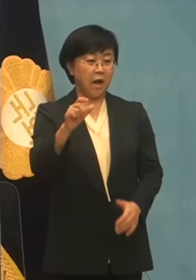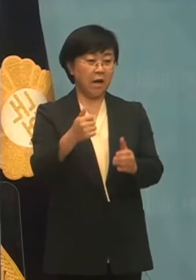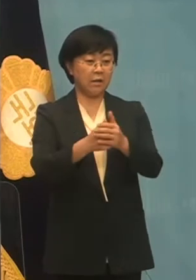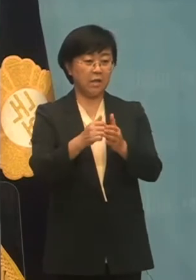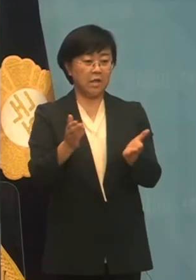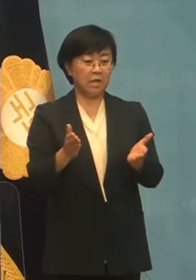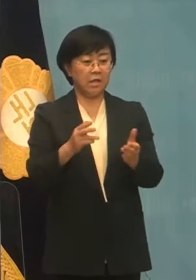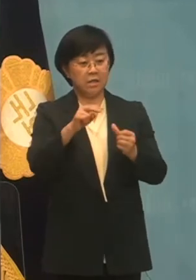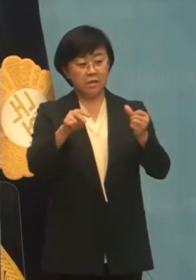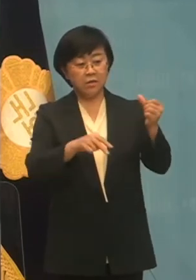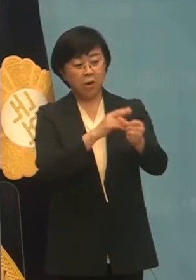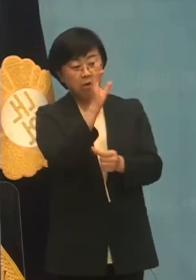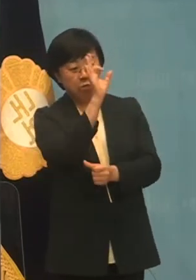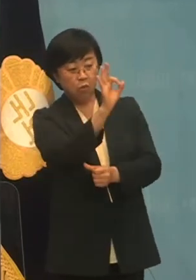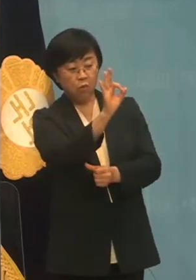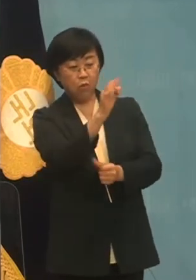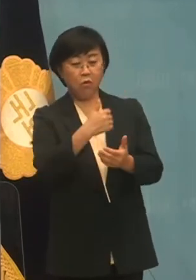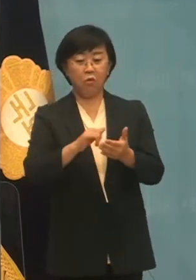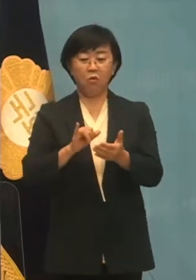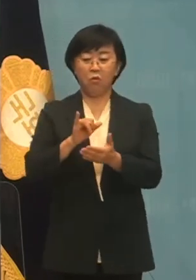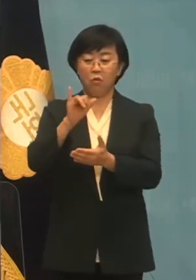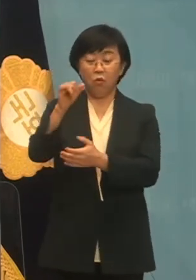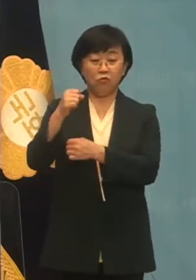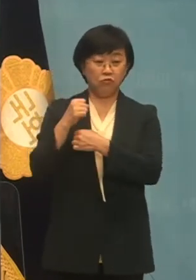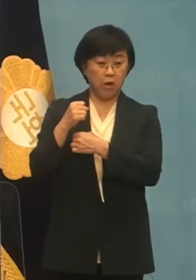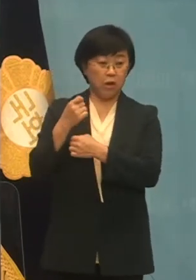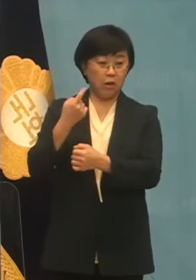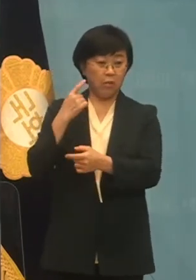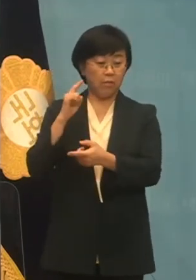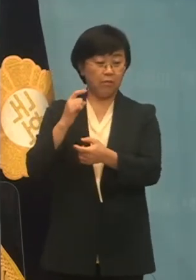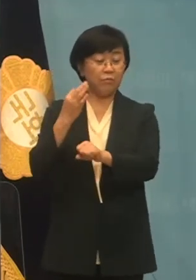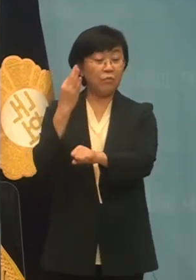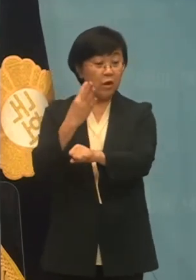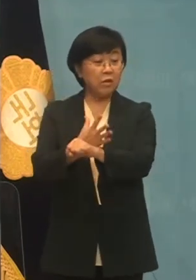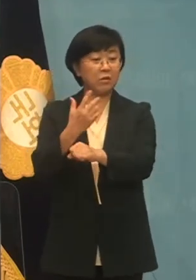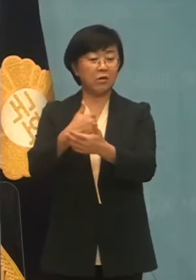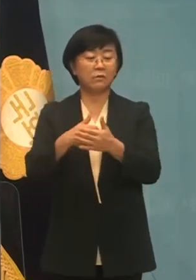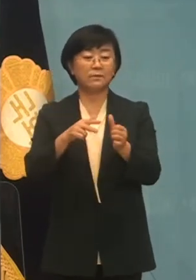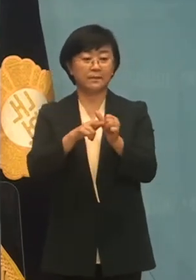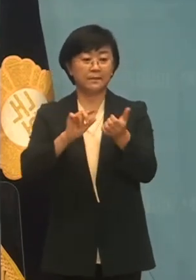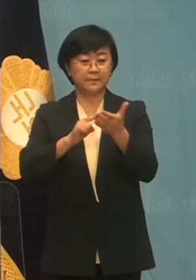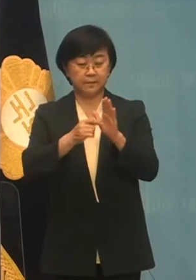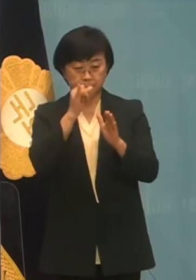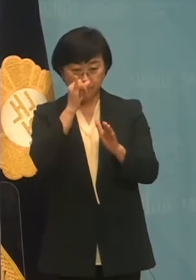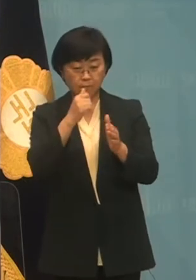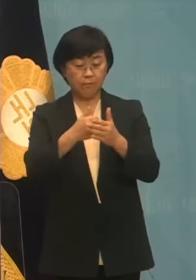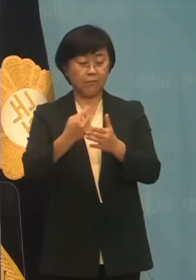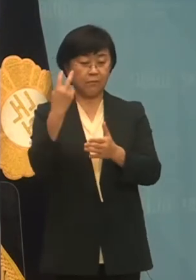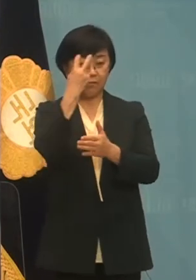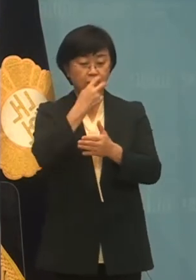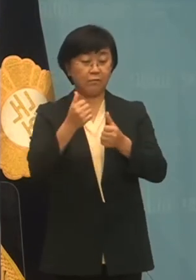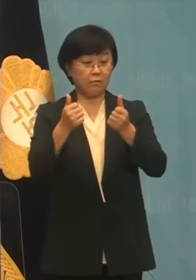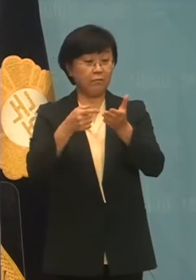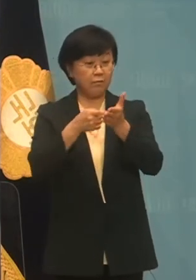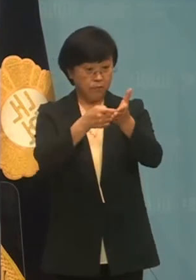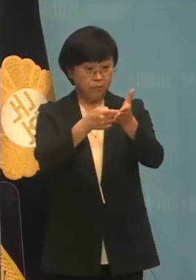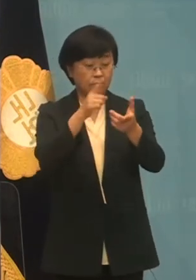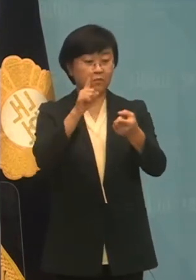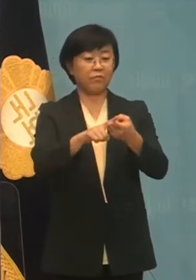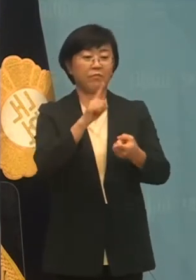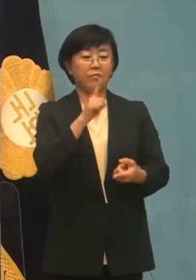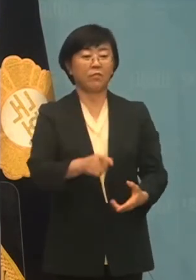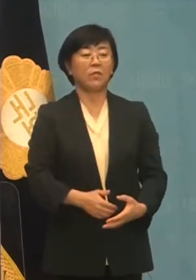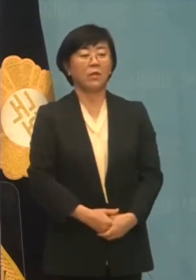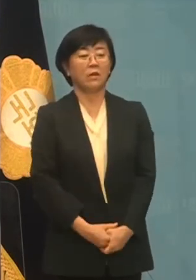여론 현황에 따라 공군의 편의대로 정보의 공개가 이루어지거나 수사와 기소가 이루어졌다는